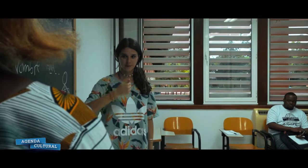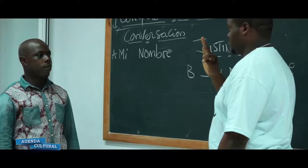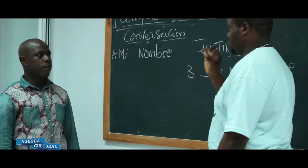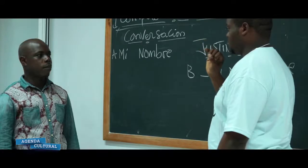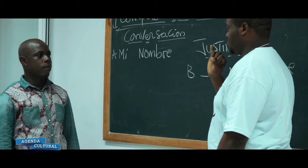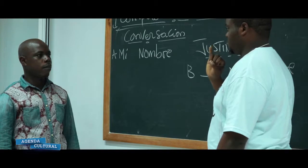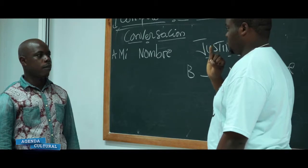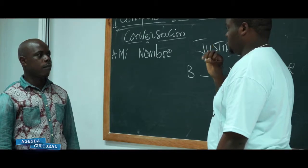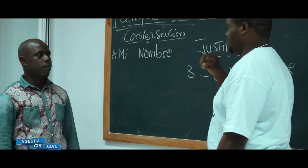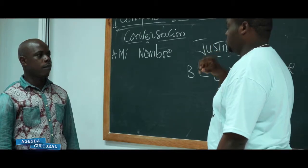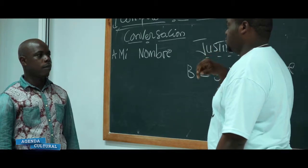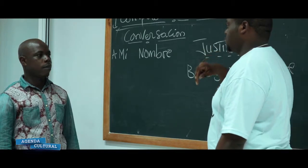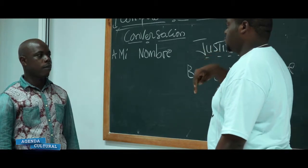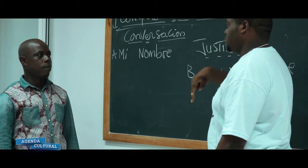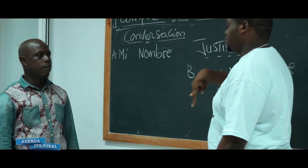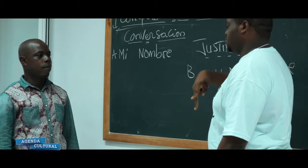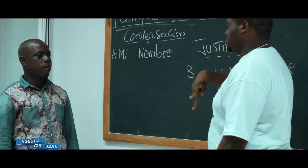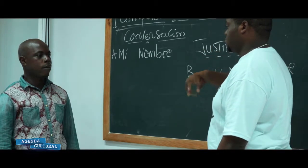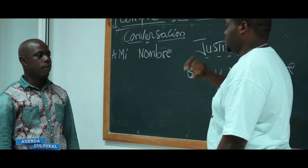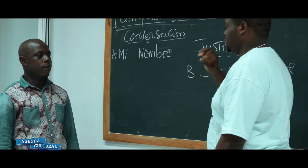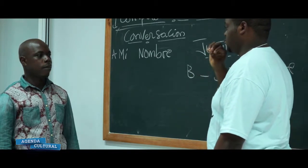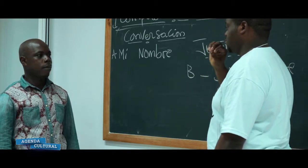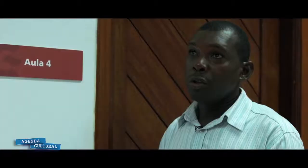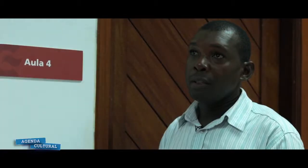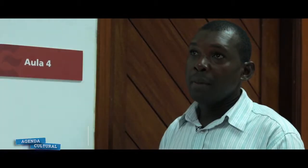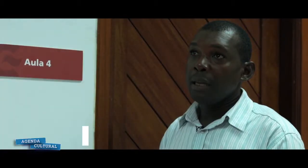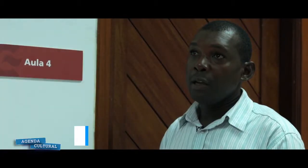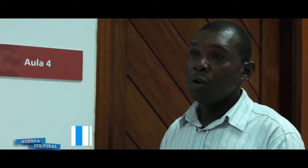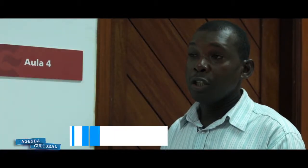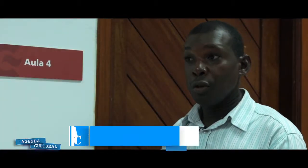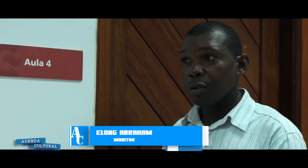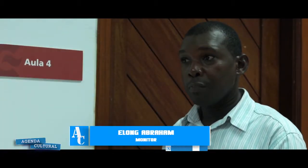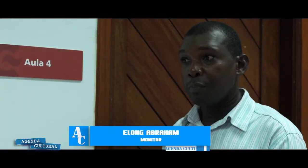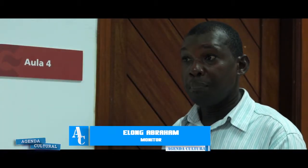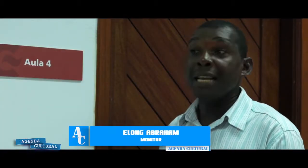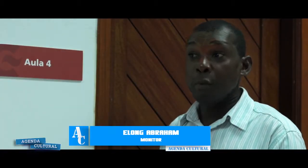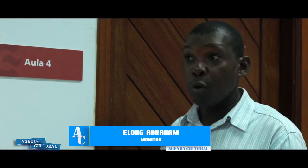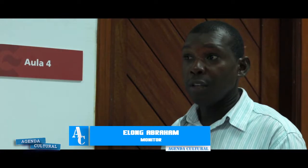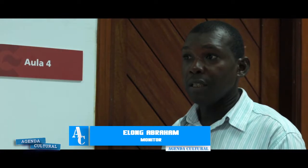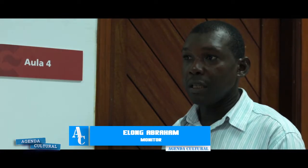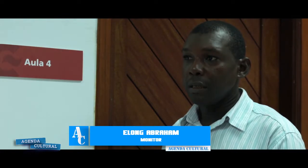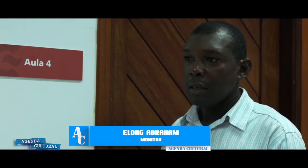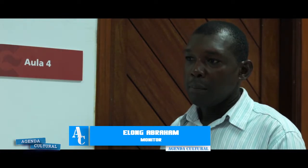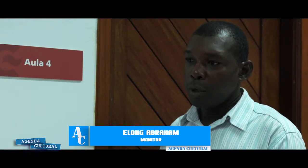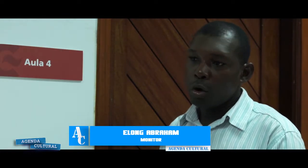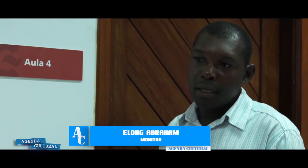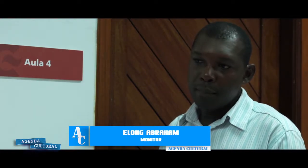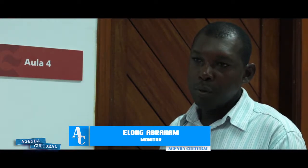prácticas de conversación. Normalmente por una persona que no sabe los signos parece un poco difícil, pero con el tiempo